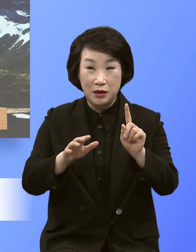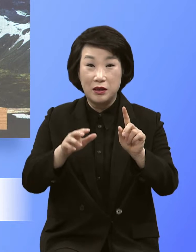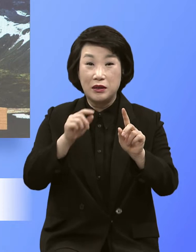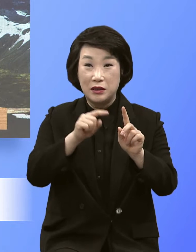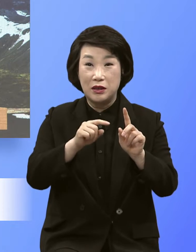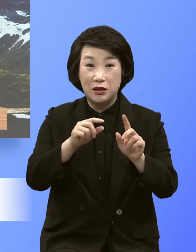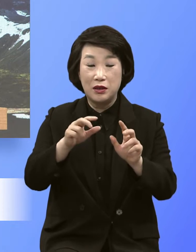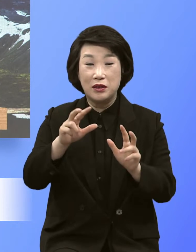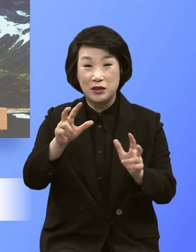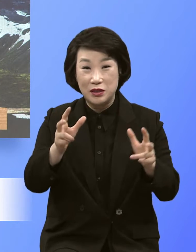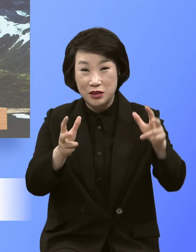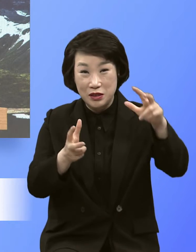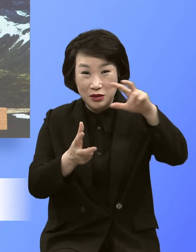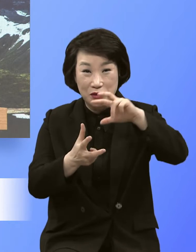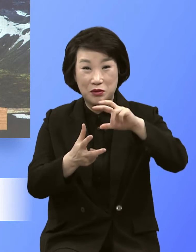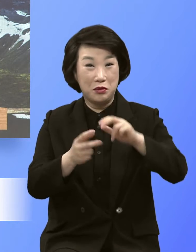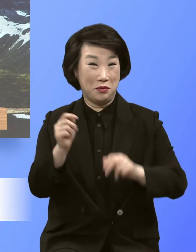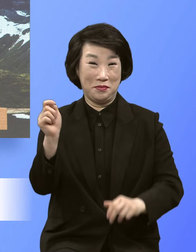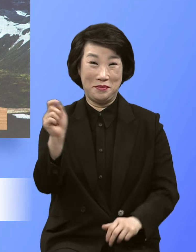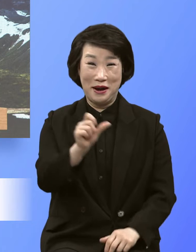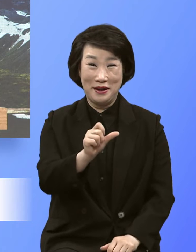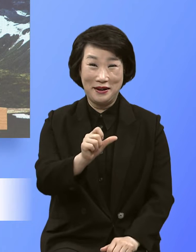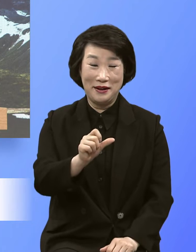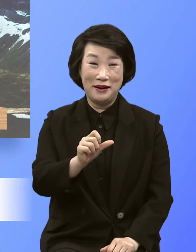얼마나 많이 달려가느냐.